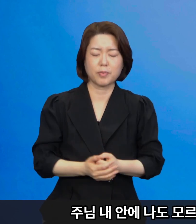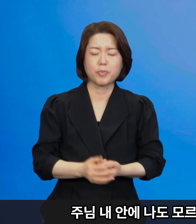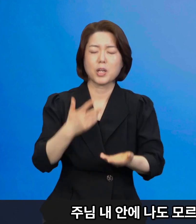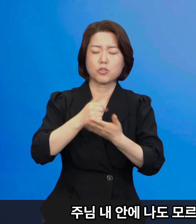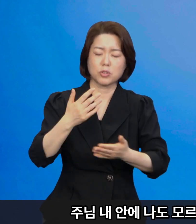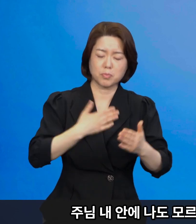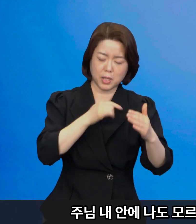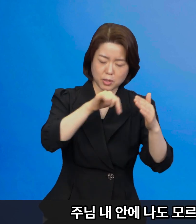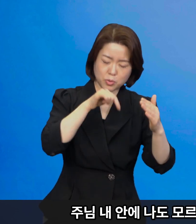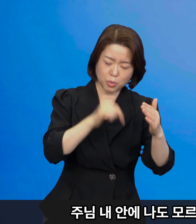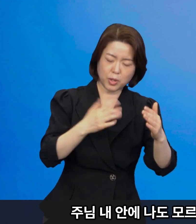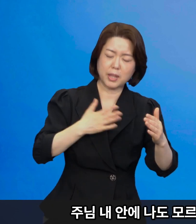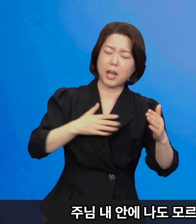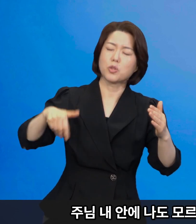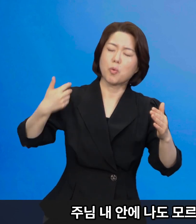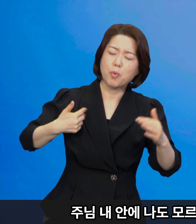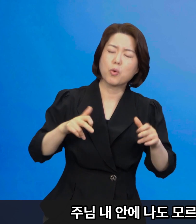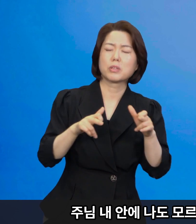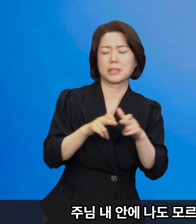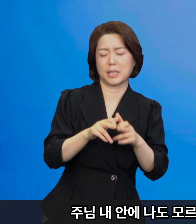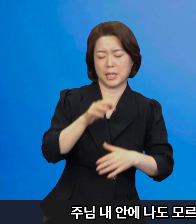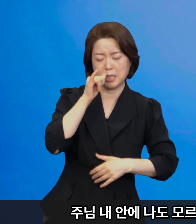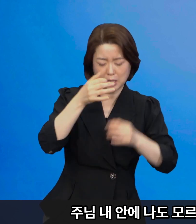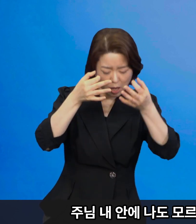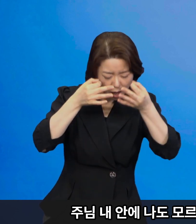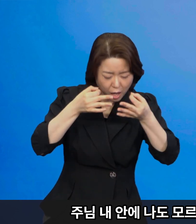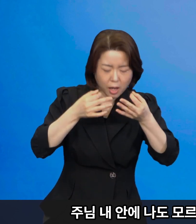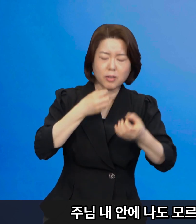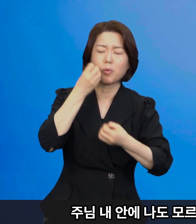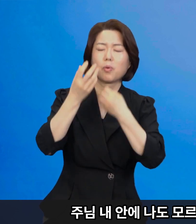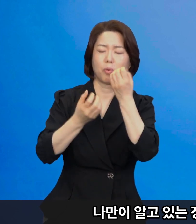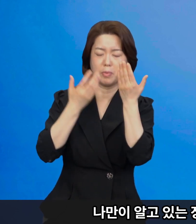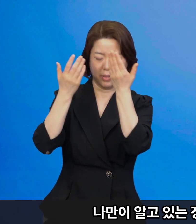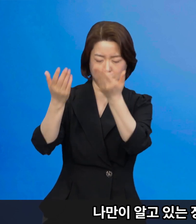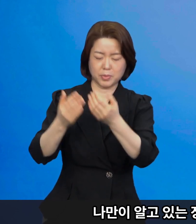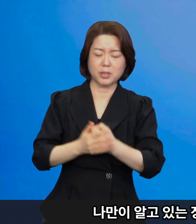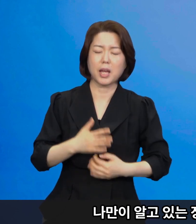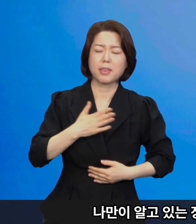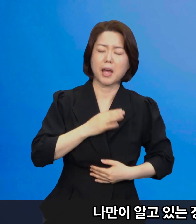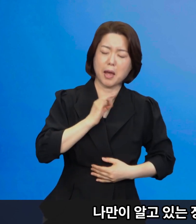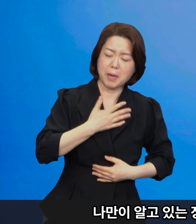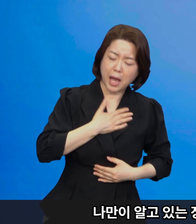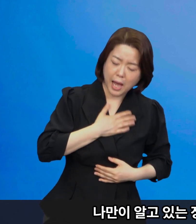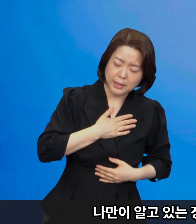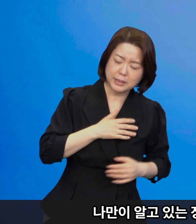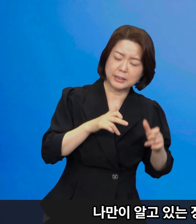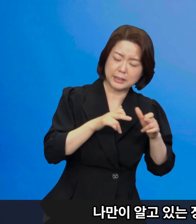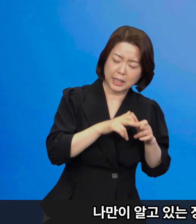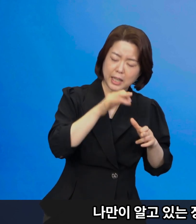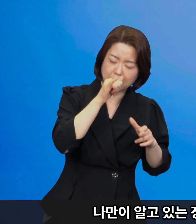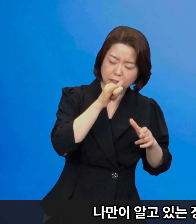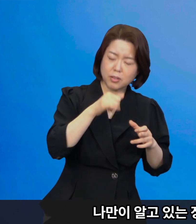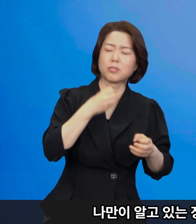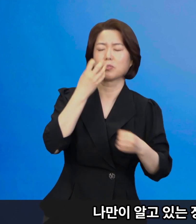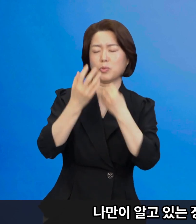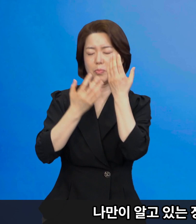내 안에 나도 모르는 장애가 있음을 고백합니다. 나만이 알고 있는 장애가 있음을